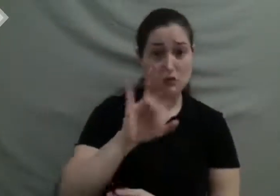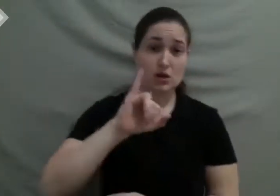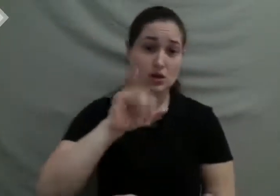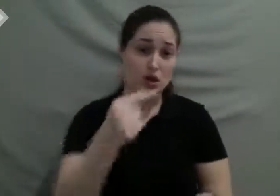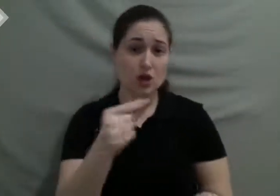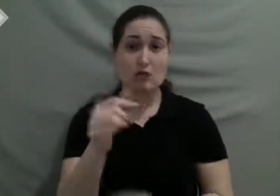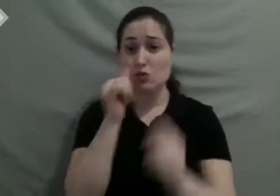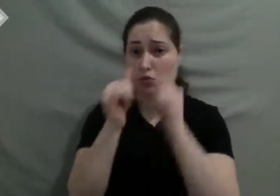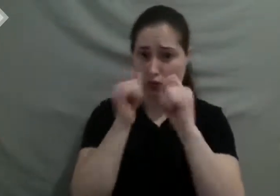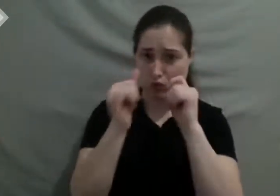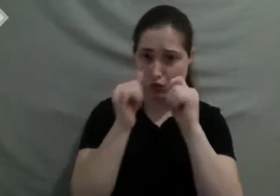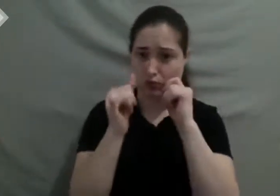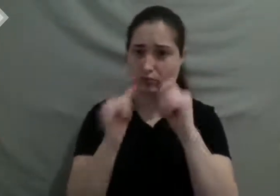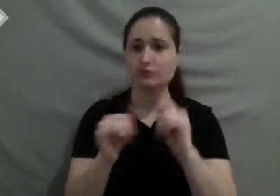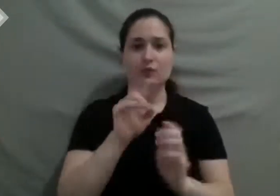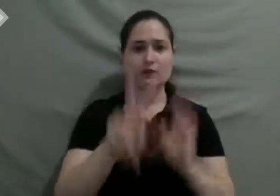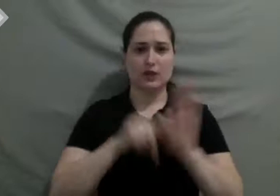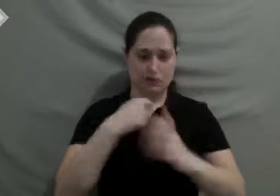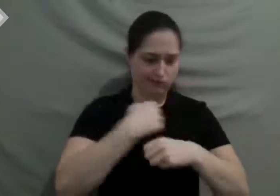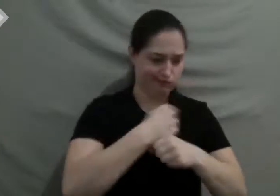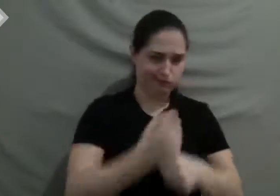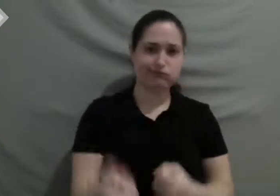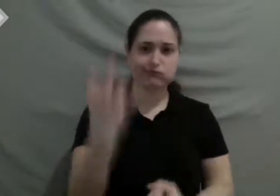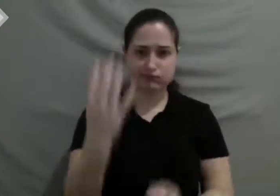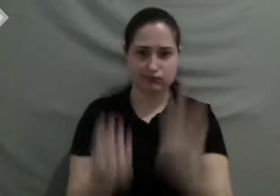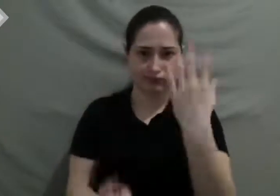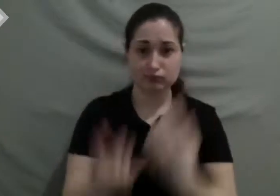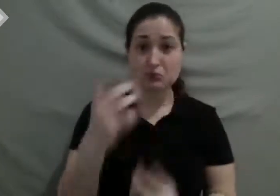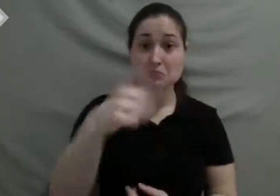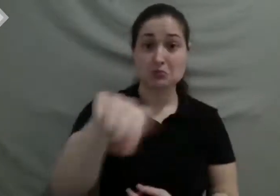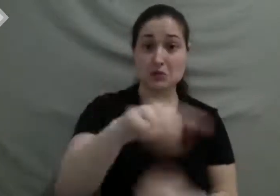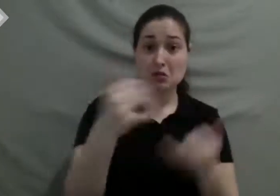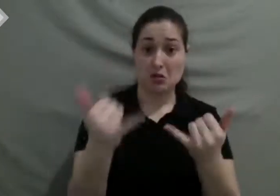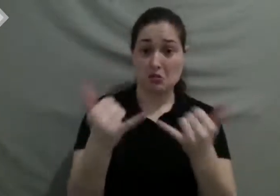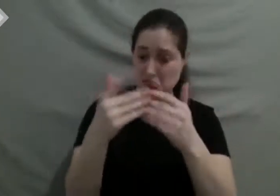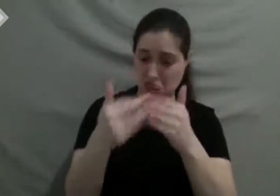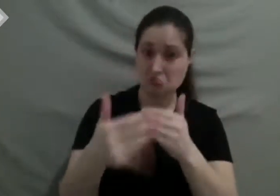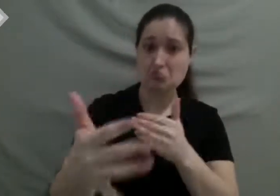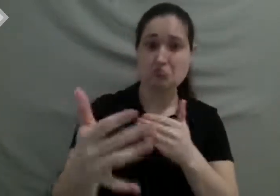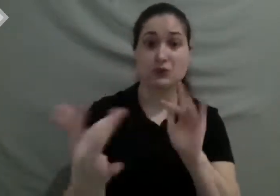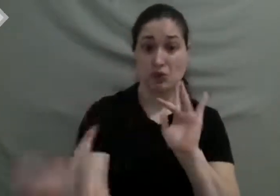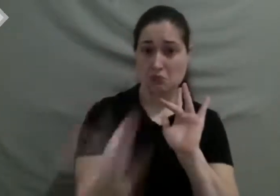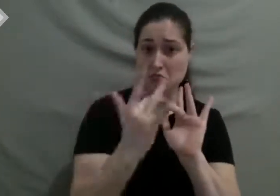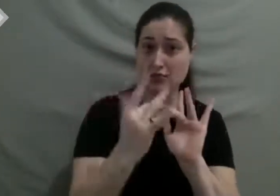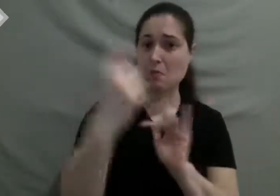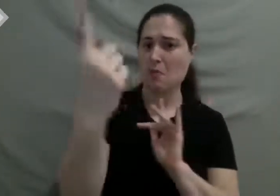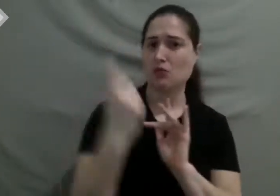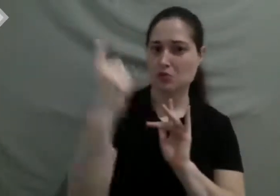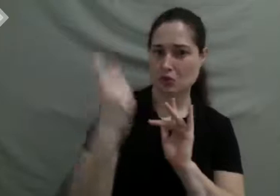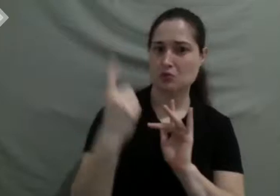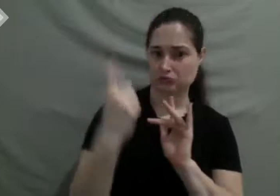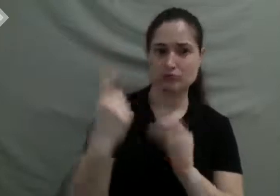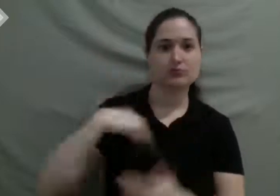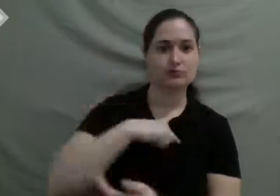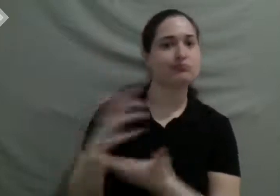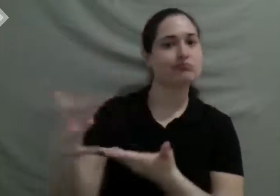de modo que ustedes siempre puedan mandar preguntas y nosotros vamos respondiendo por ahí. Y eso nos ayuda a ir avanzando y